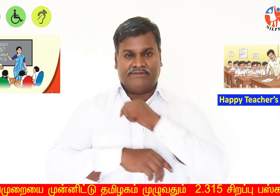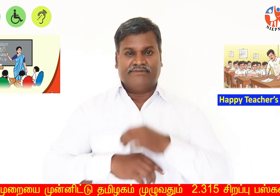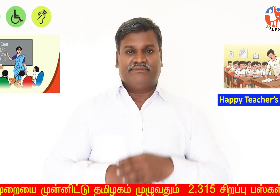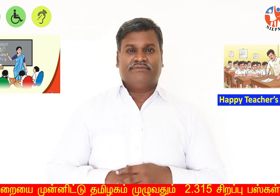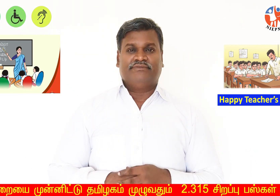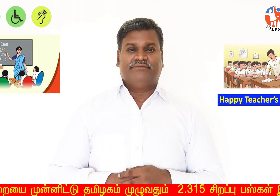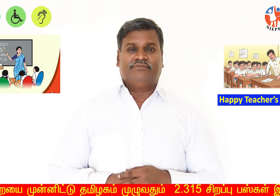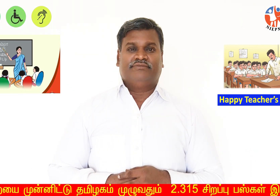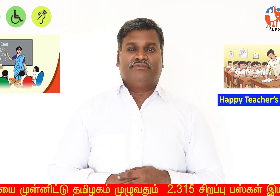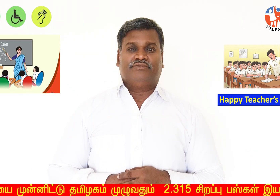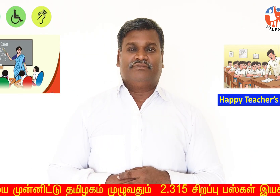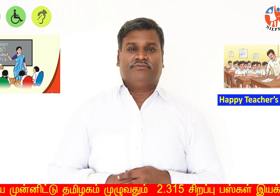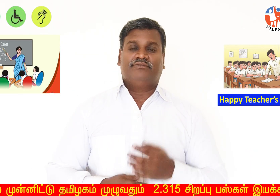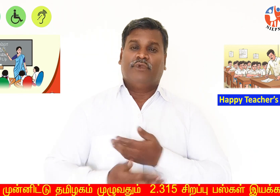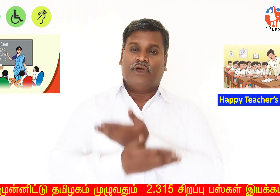தின நல்வாழ்த்துக்களை தெரிவித்துக் கொள்கிறோம்.